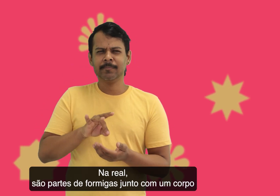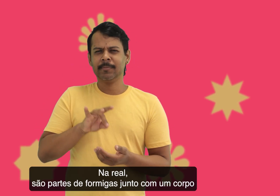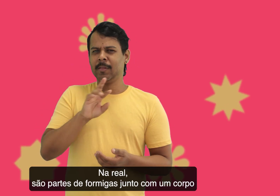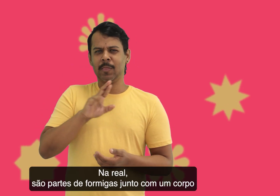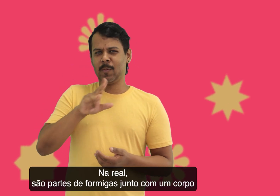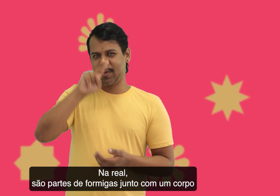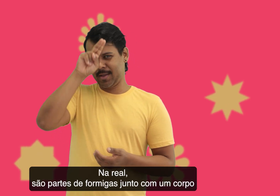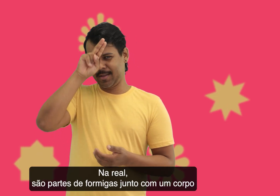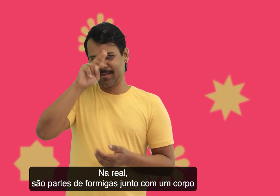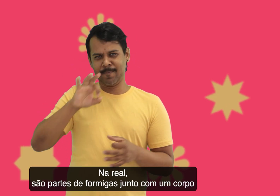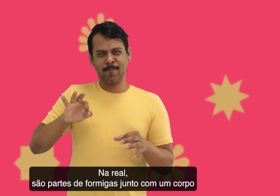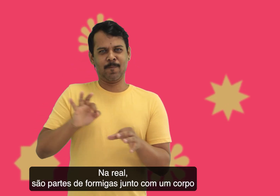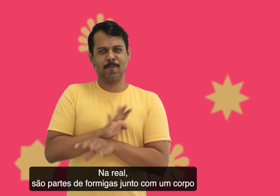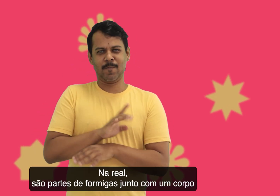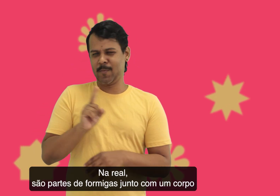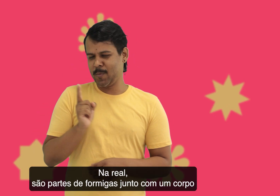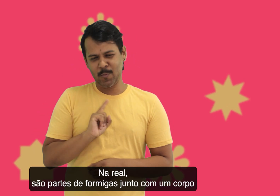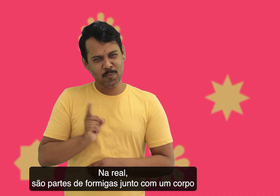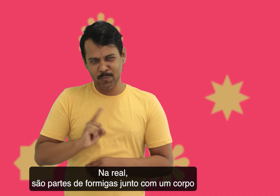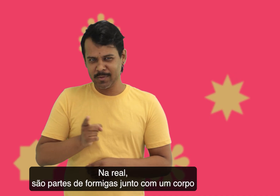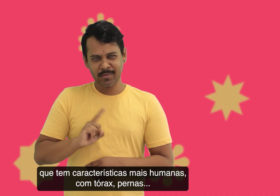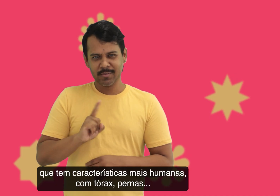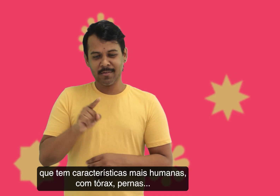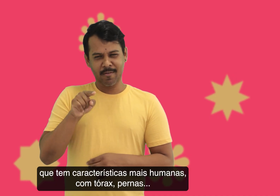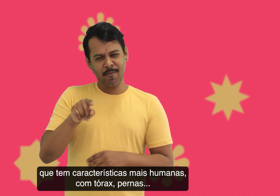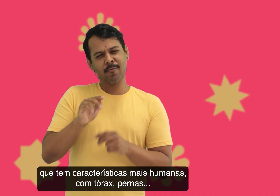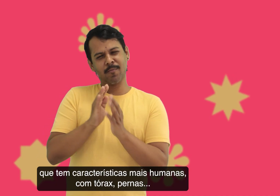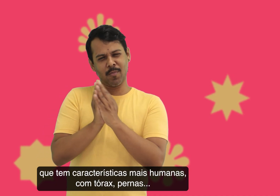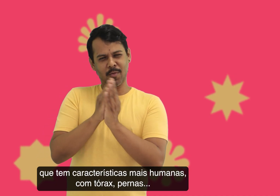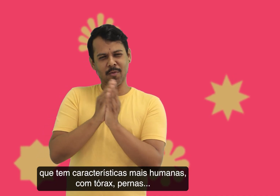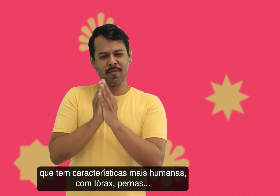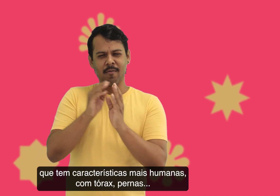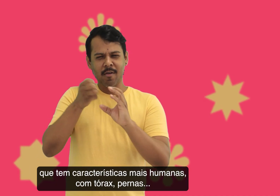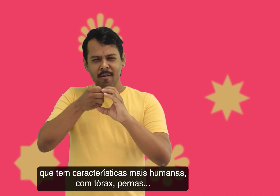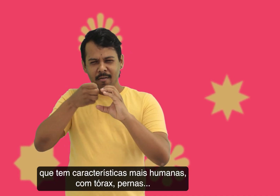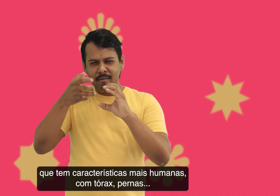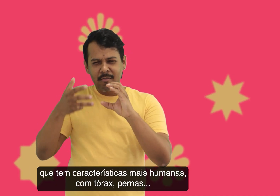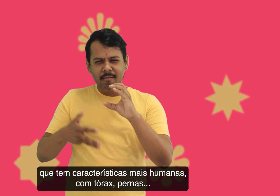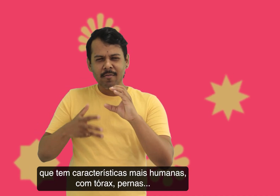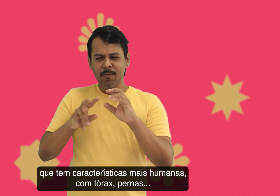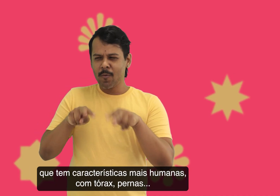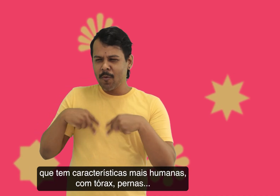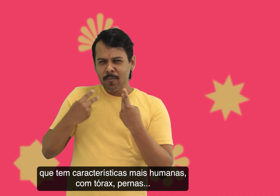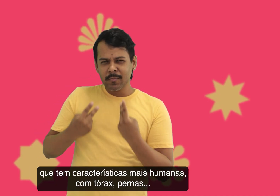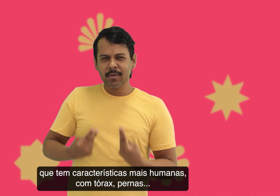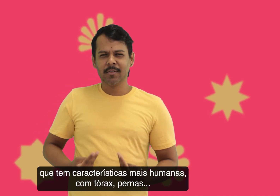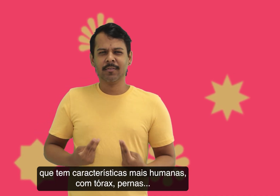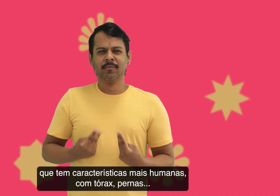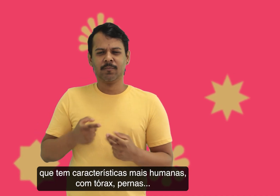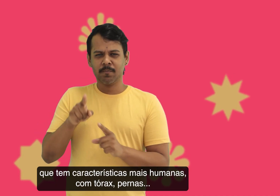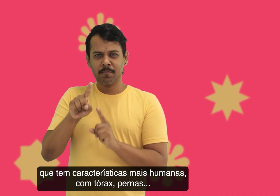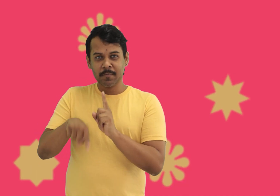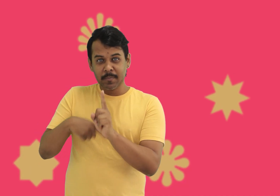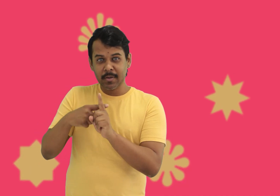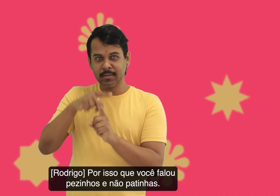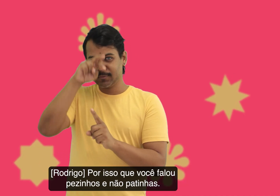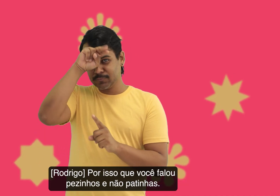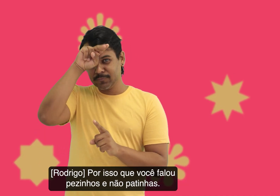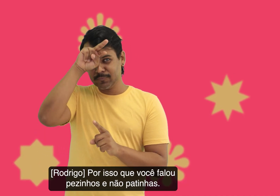são partes de formigas junto com um corpo que tem características mais humanas, com tórax, pernas. Por